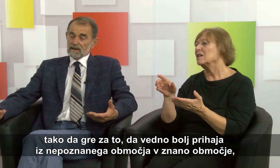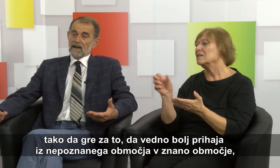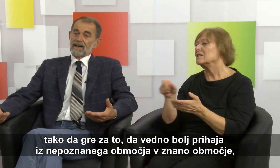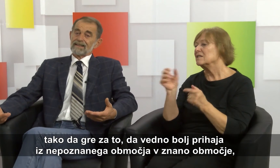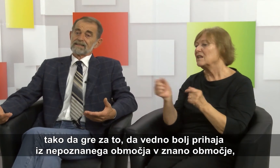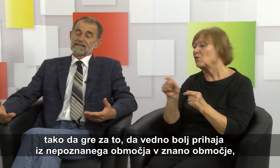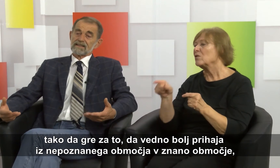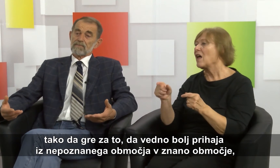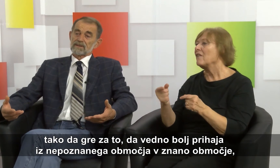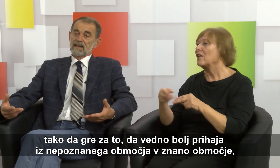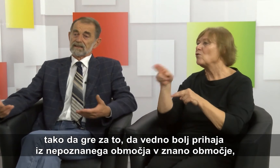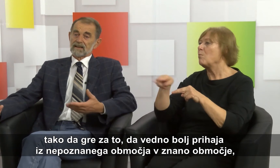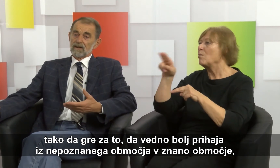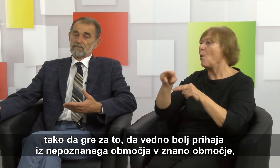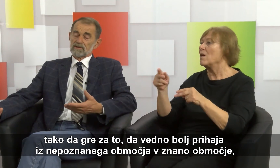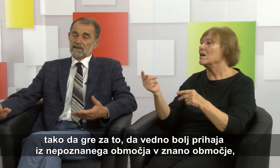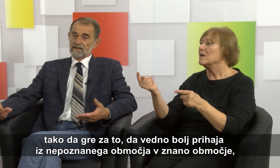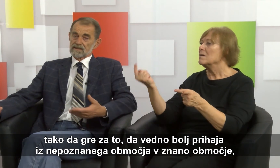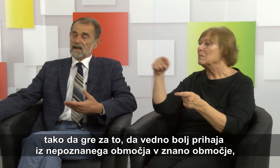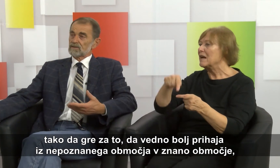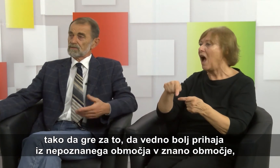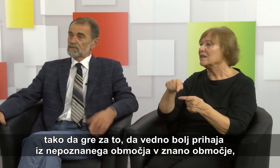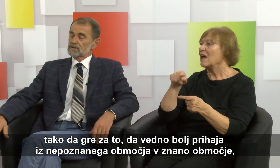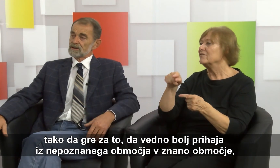prihaja iz nepoznanega območja v znano območje,